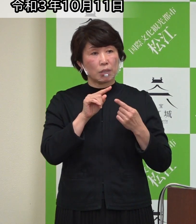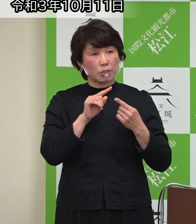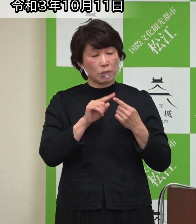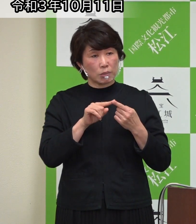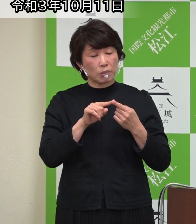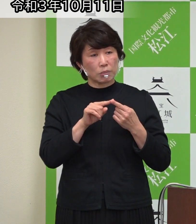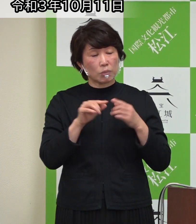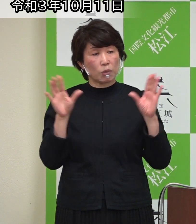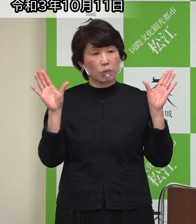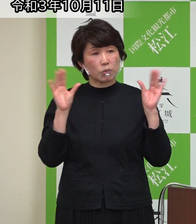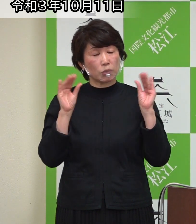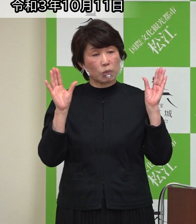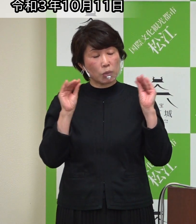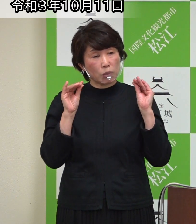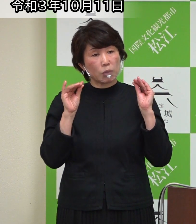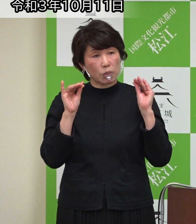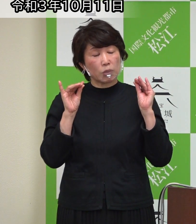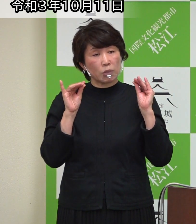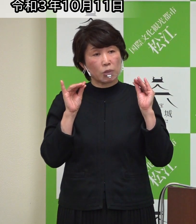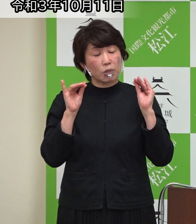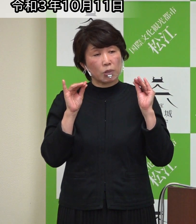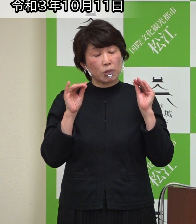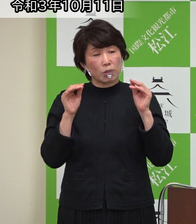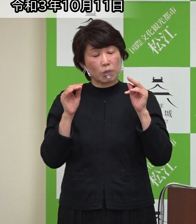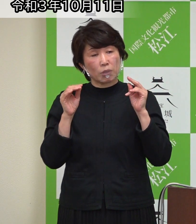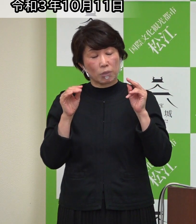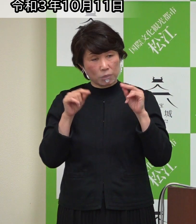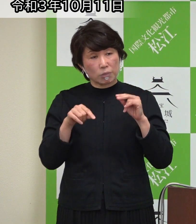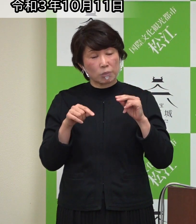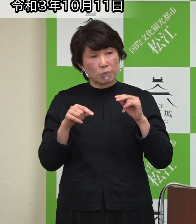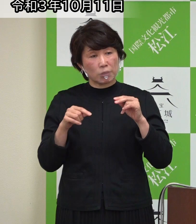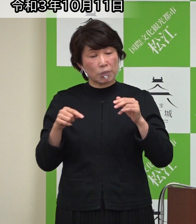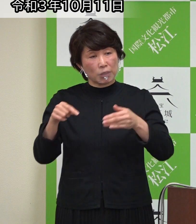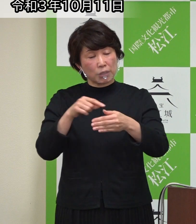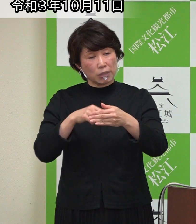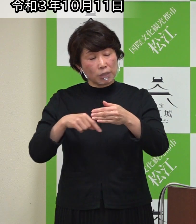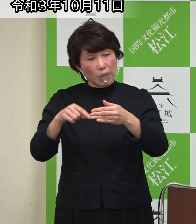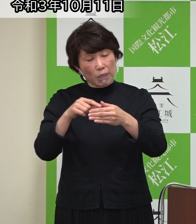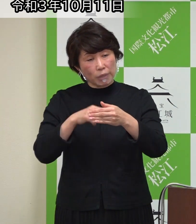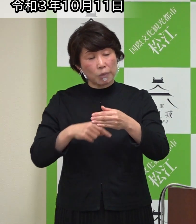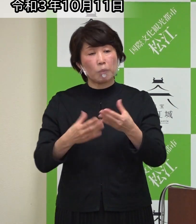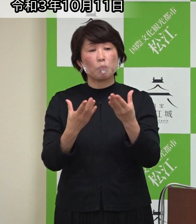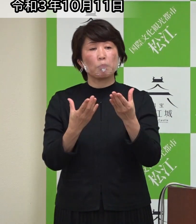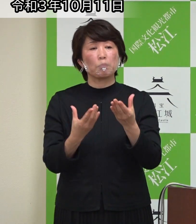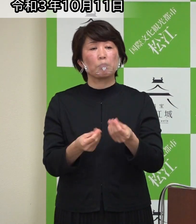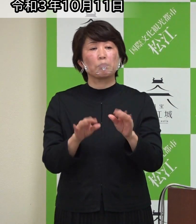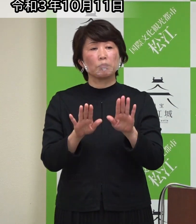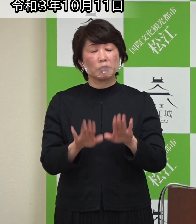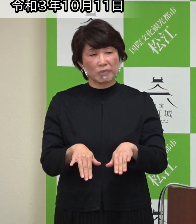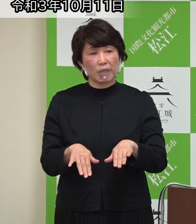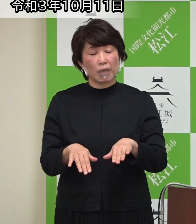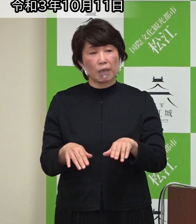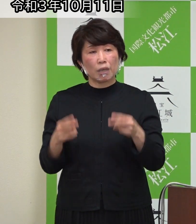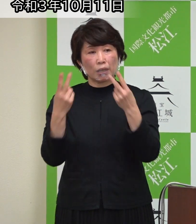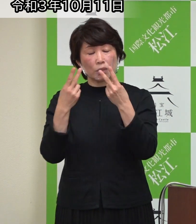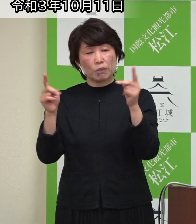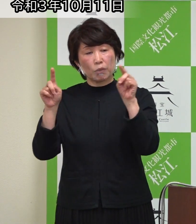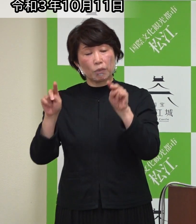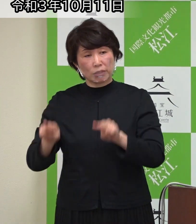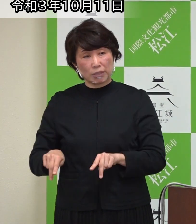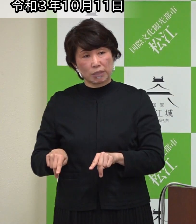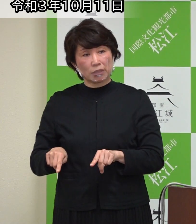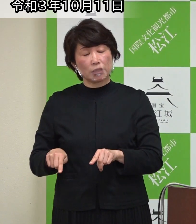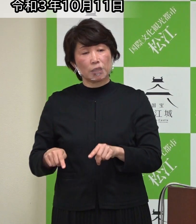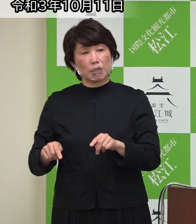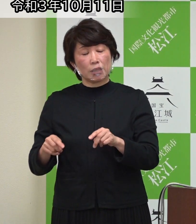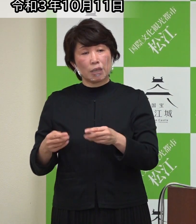報、こういう出来事がありましたとかこういうイベントがありましたってい こう結構事後報告のタイプが多いのかなというような、例えば市民